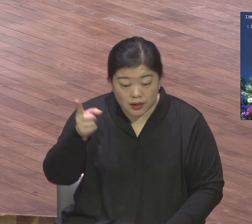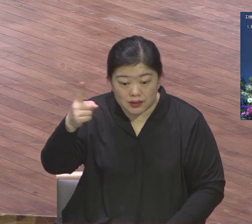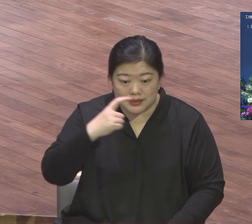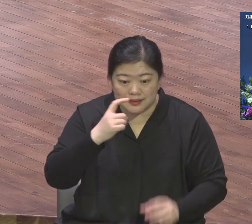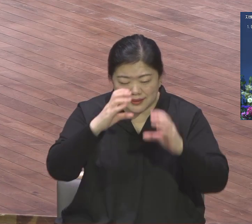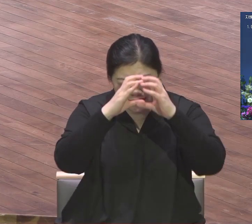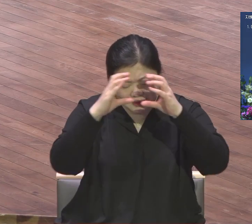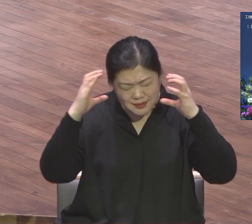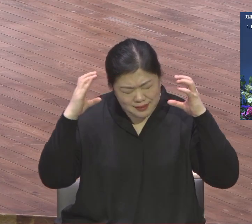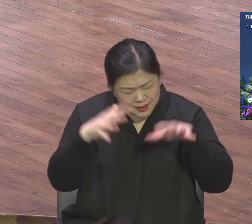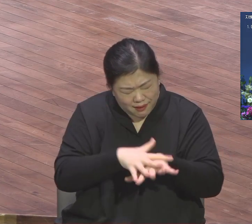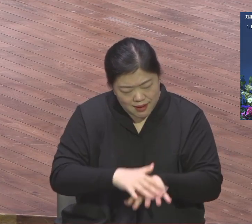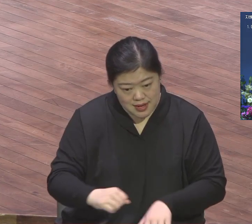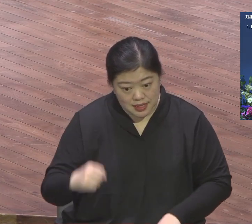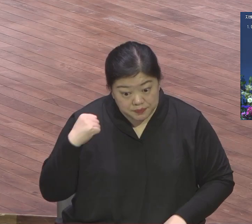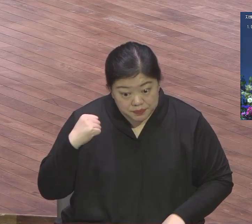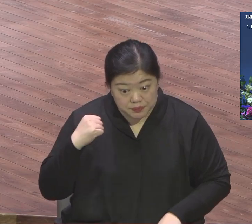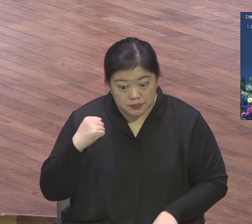죽으면 순교지 뭐.